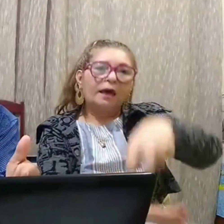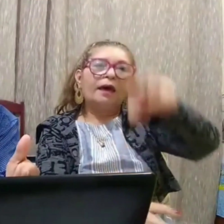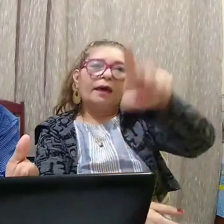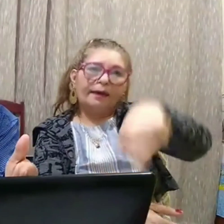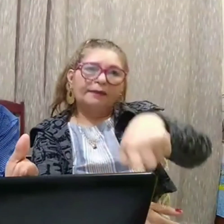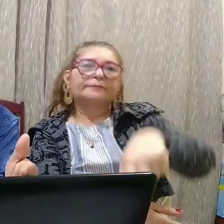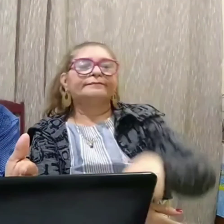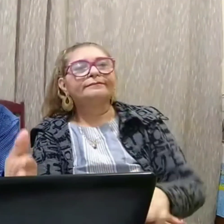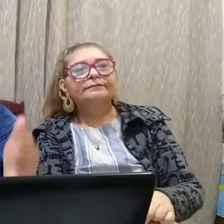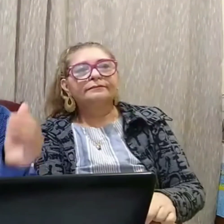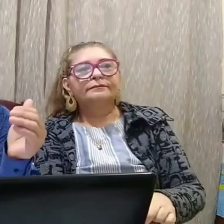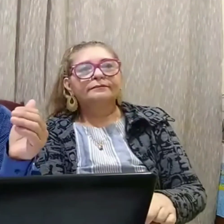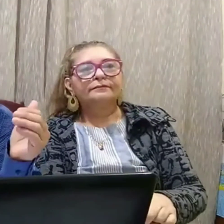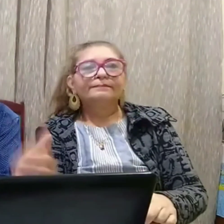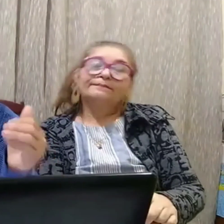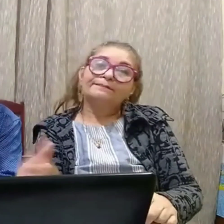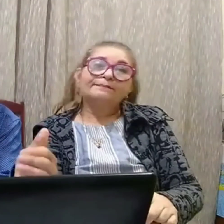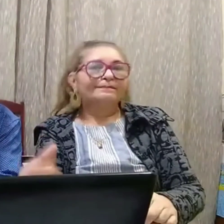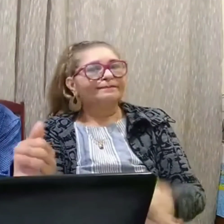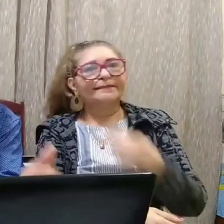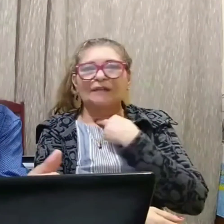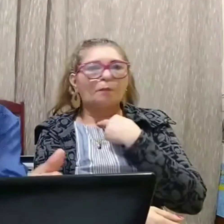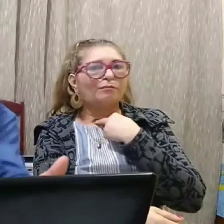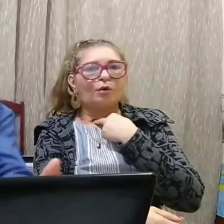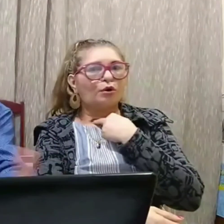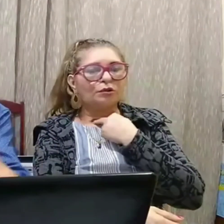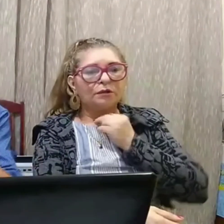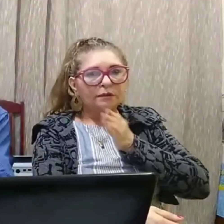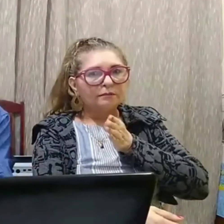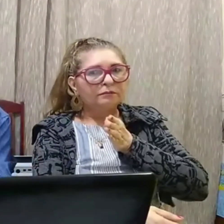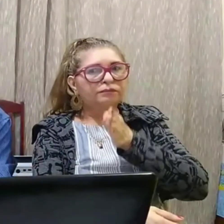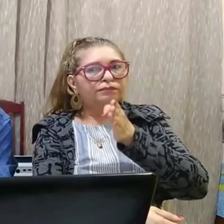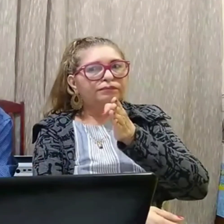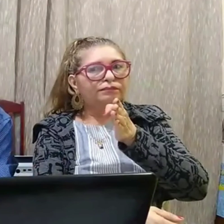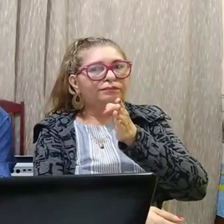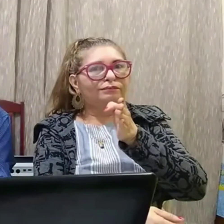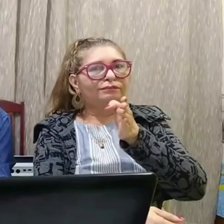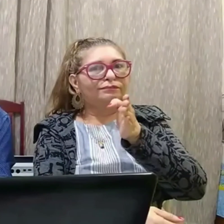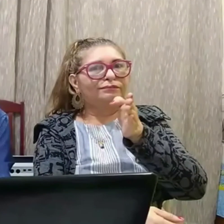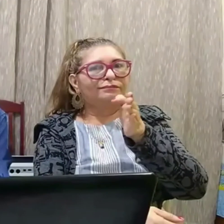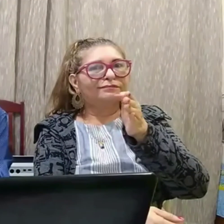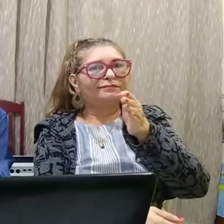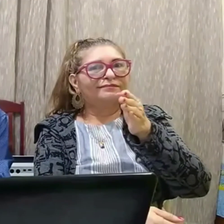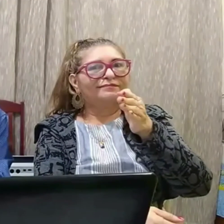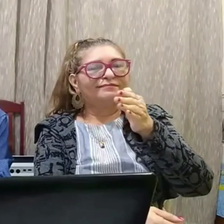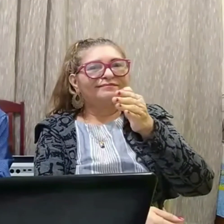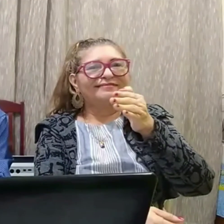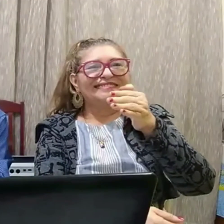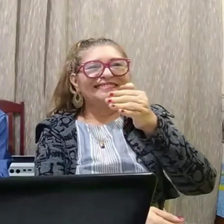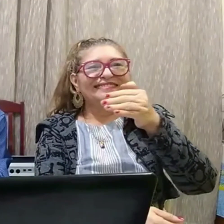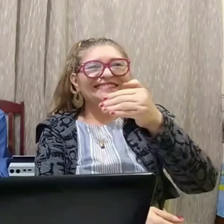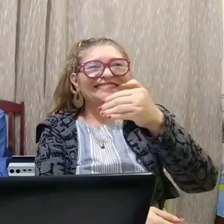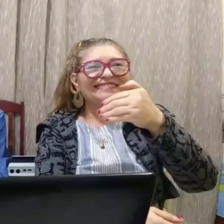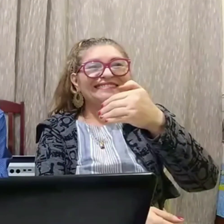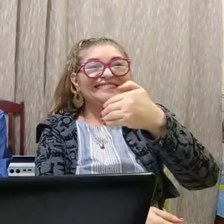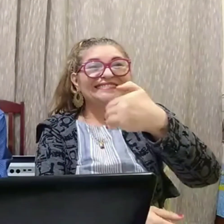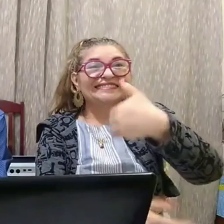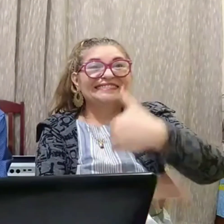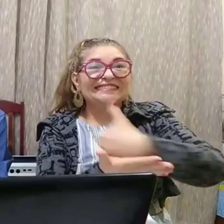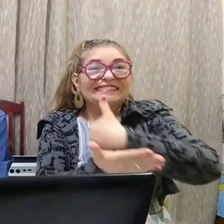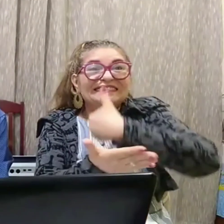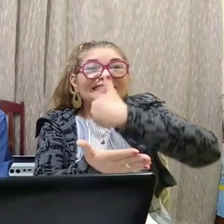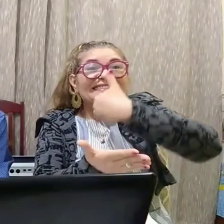vida. Então não prossiga por este caminho, volta o quanto antes, volta à comunhão com Deus,